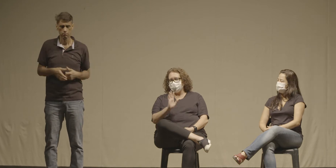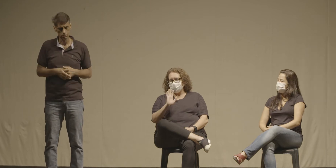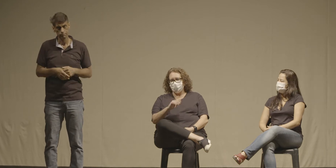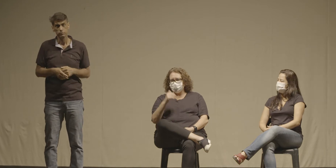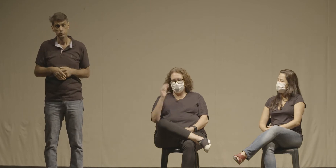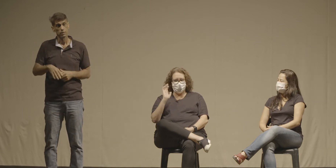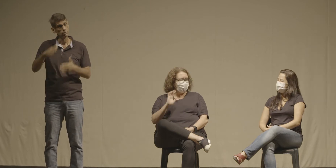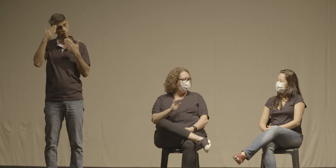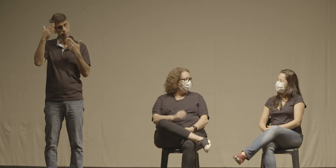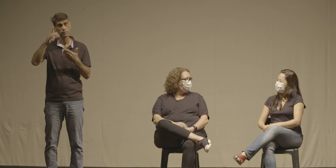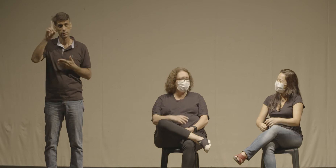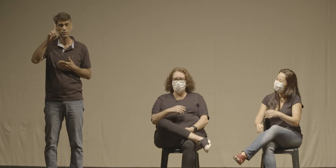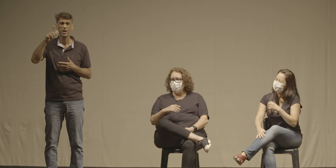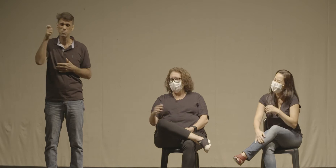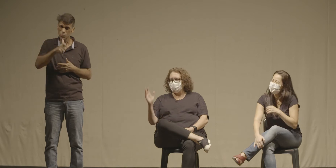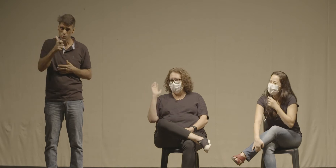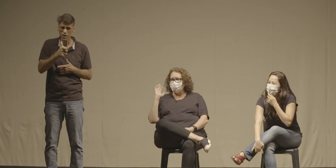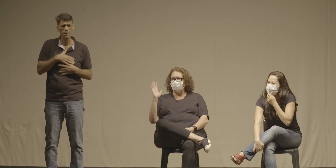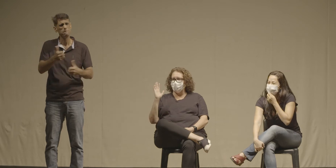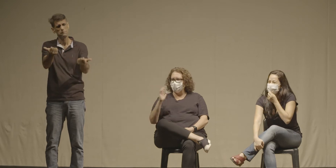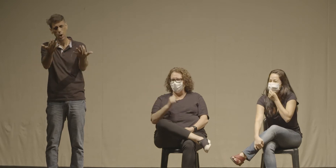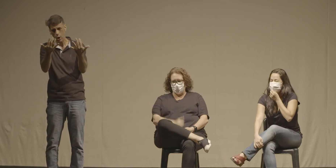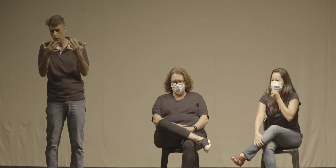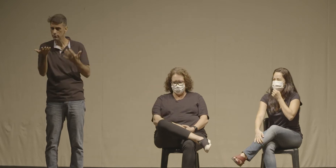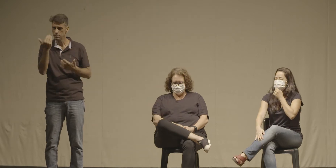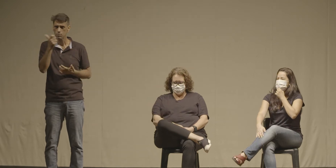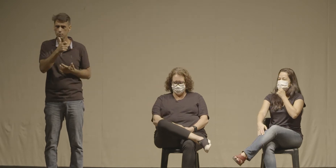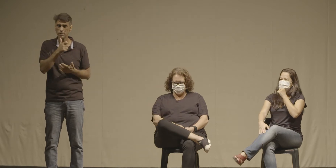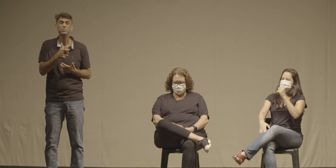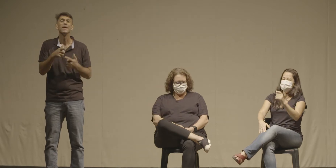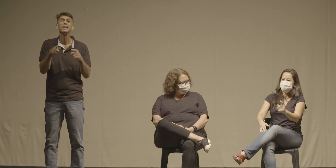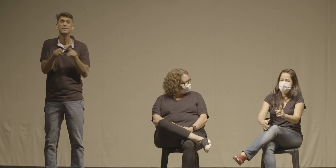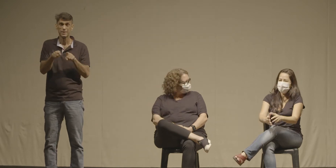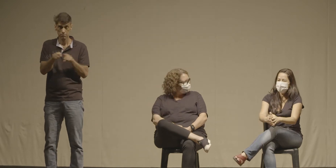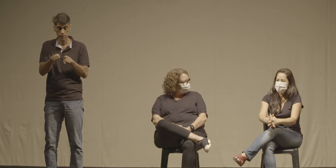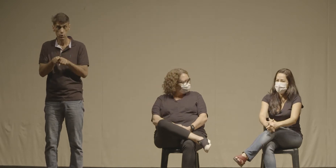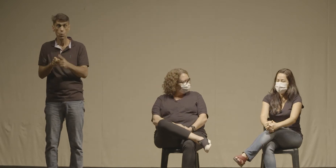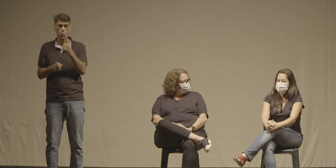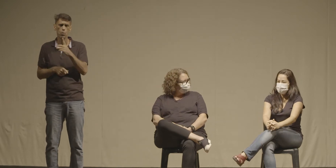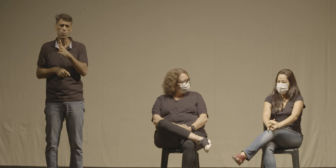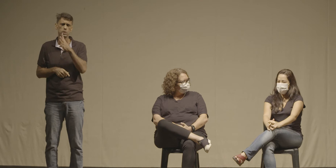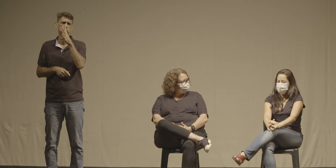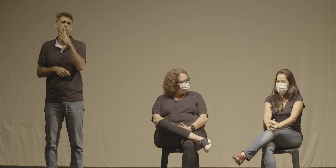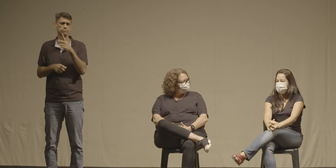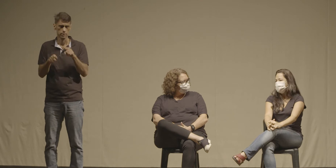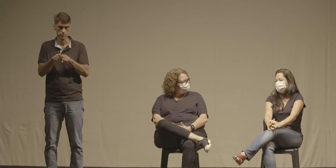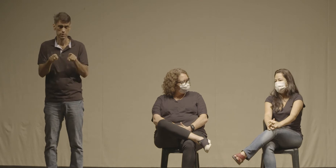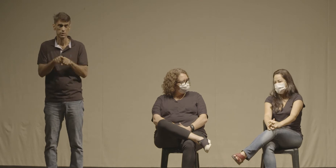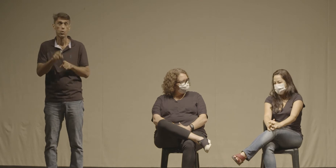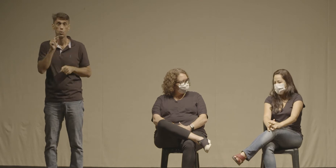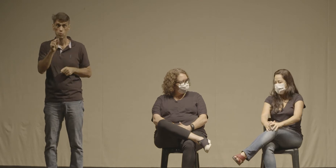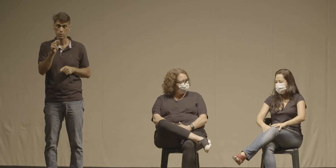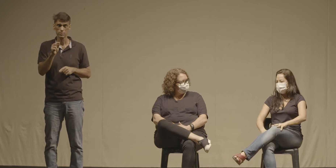E graças a Deus, que vem aí mulherada, vamos encher o set de mulher. Não, e tem uma coisa interessante também, que é o seguinte, o